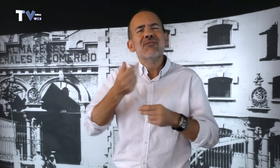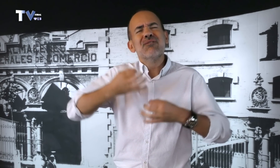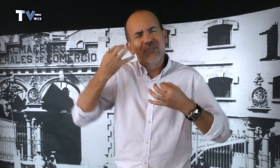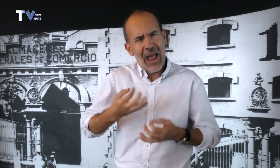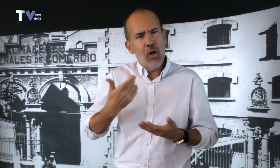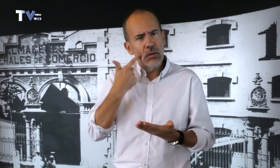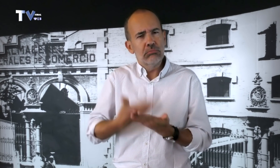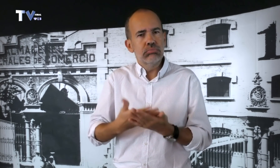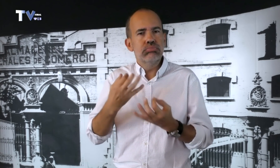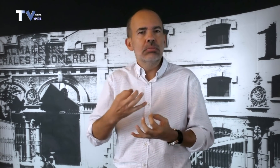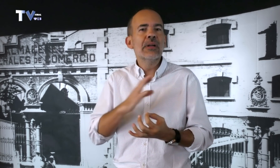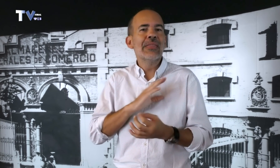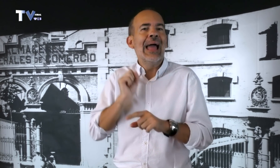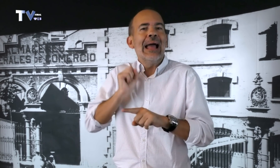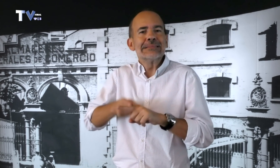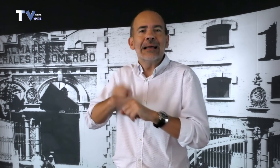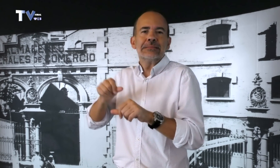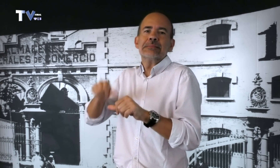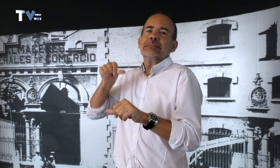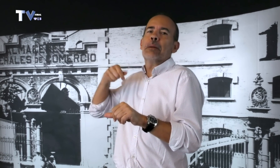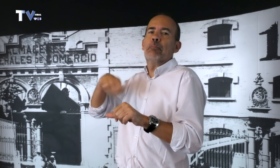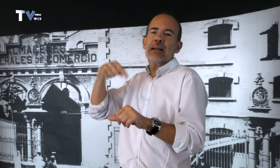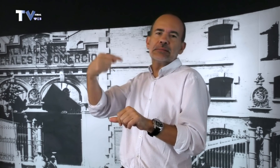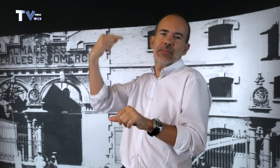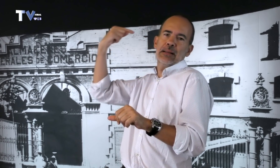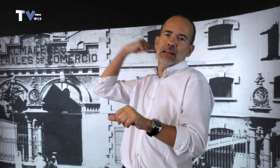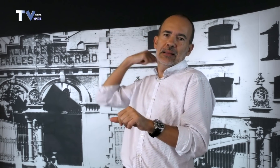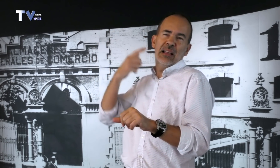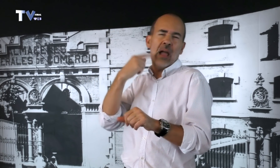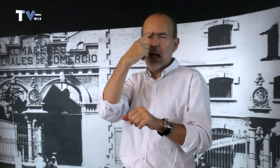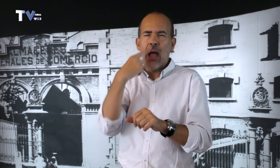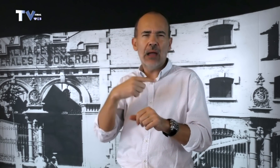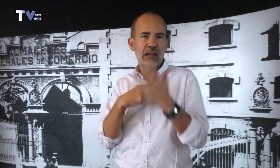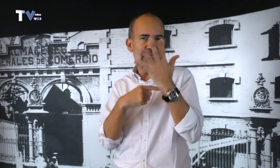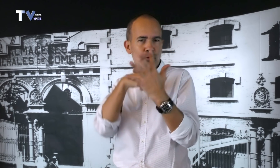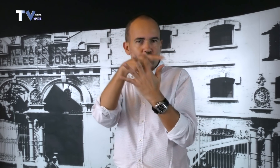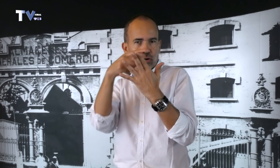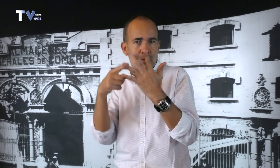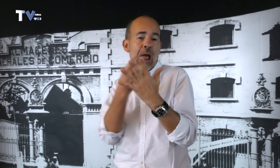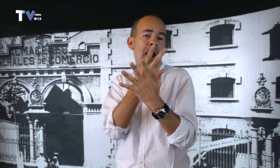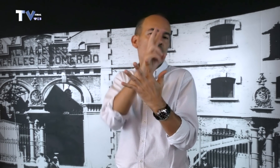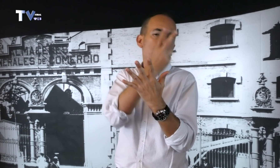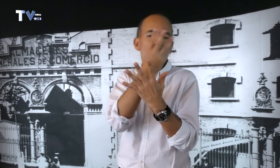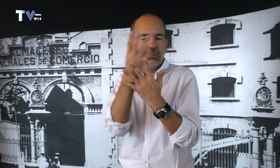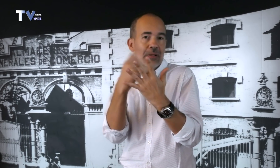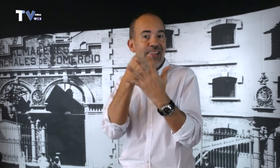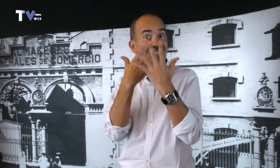el que realment ha tingut valor, són tots els expresidents que ha hagut els anys anteriors. Han hagut, sí, que alguns l'han